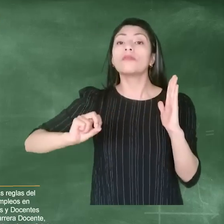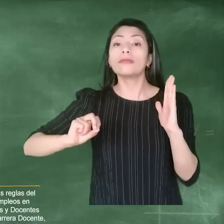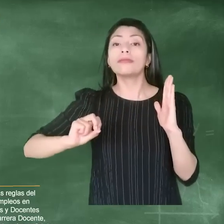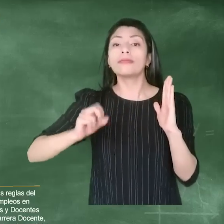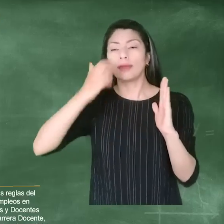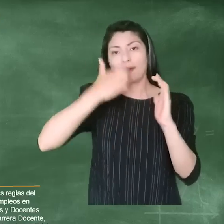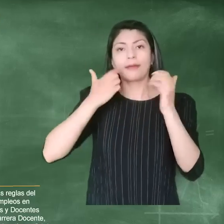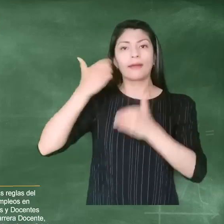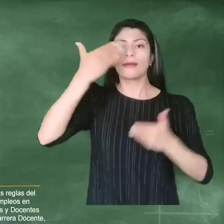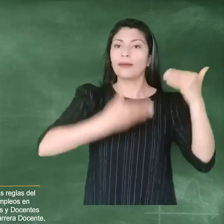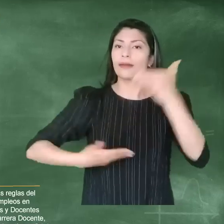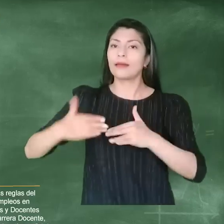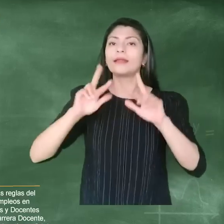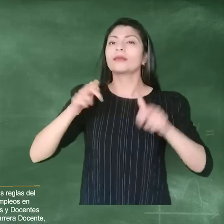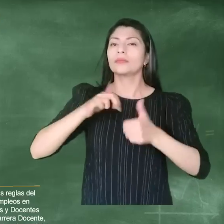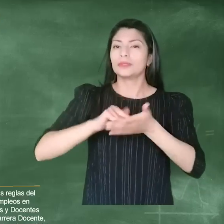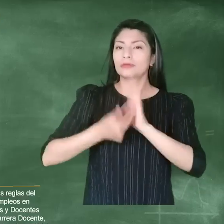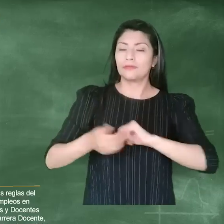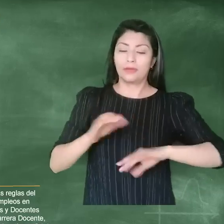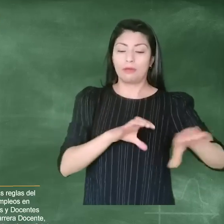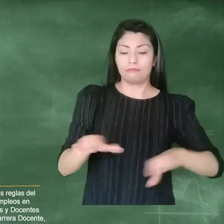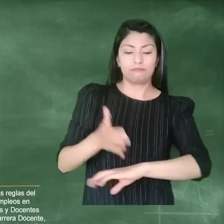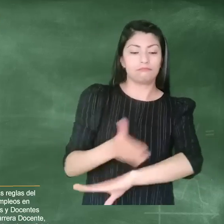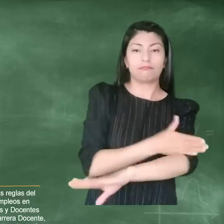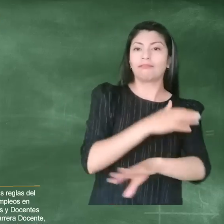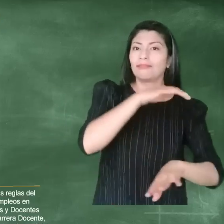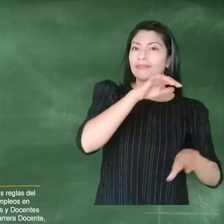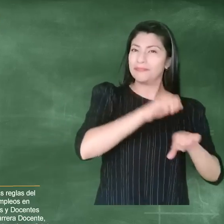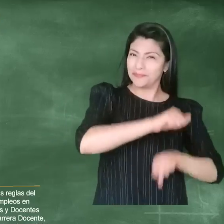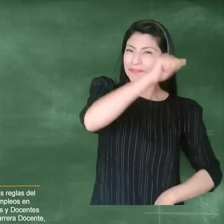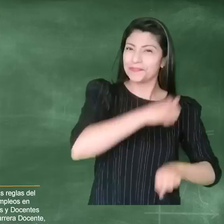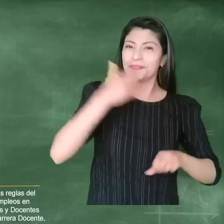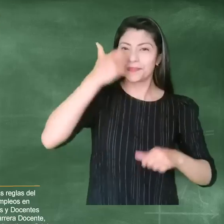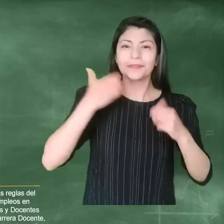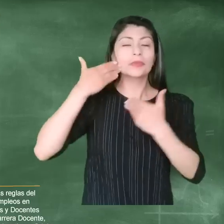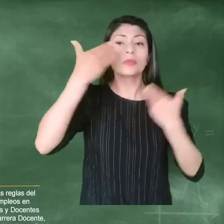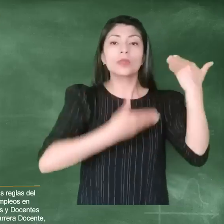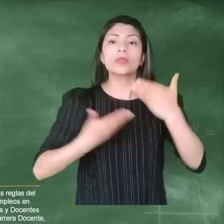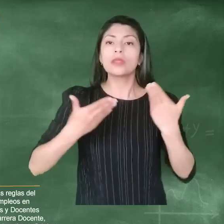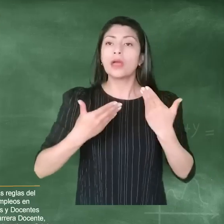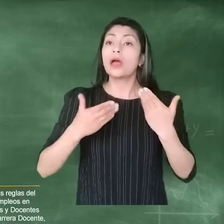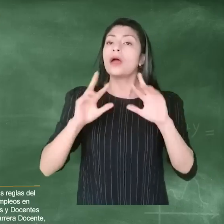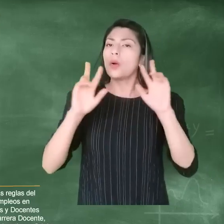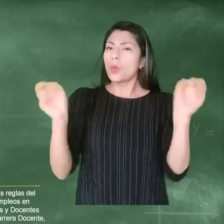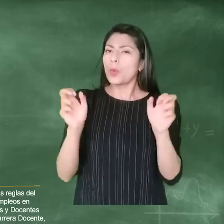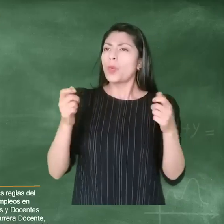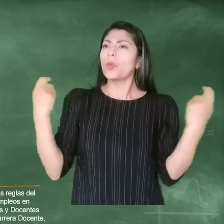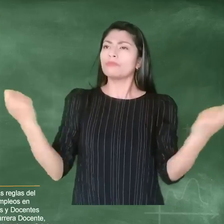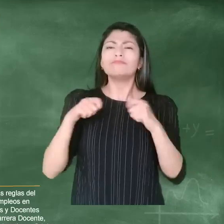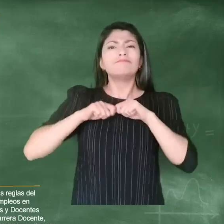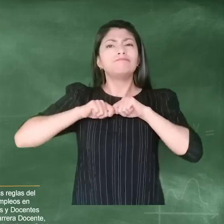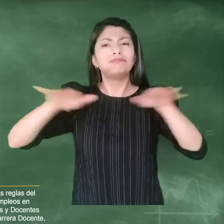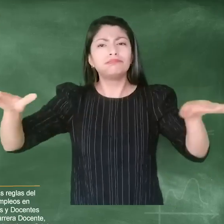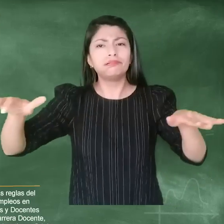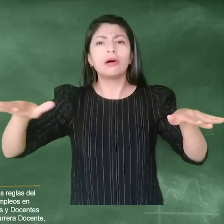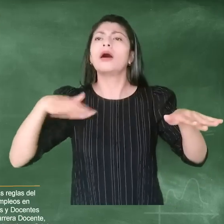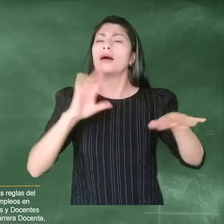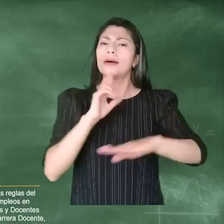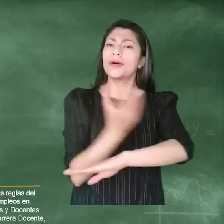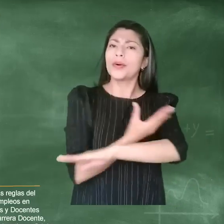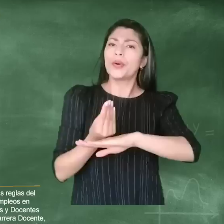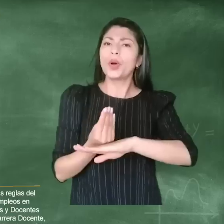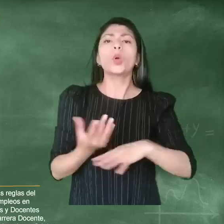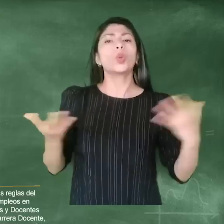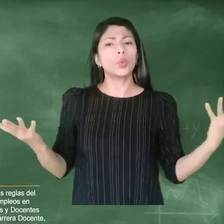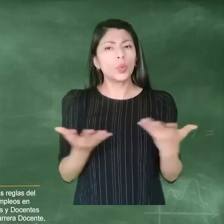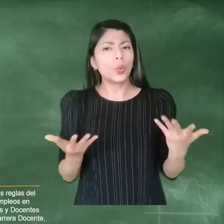de resultados y reclamaciones de la prueba de valoración de antecedentes. La información sobre la publicación de los